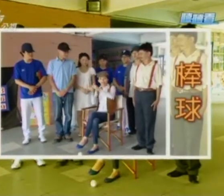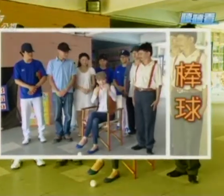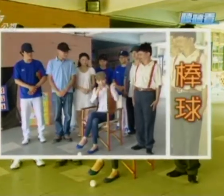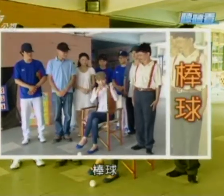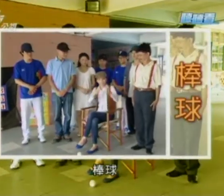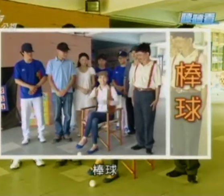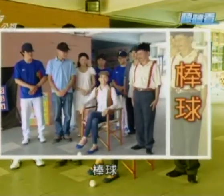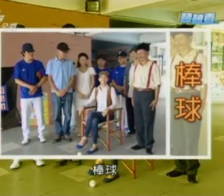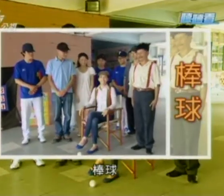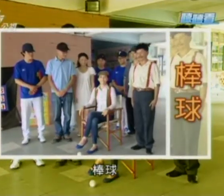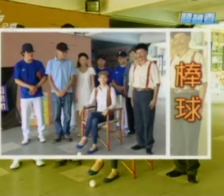玩球！